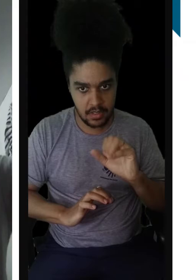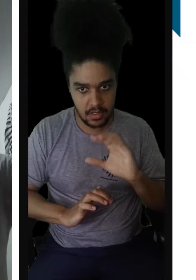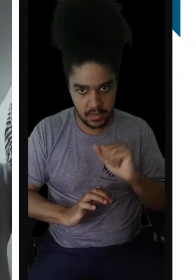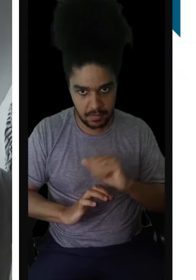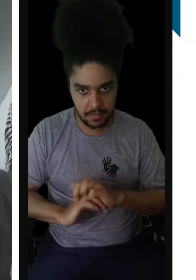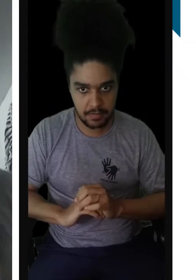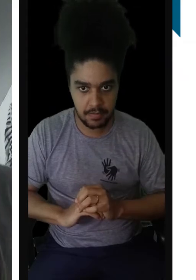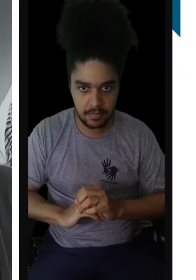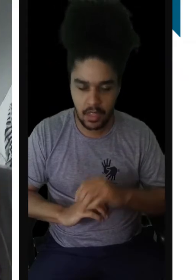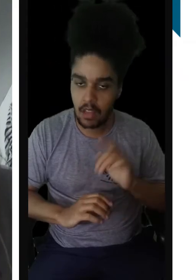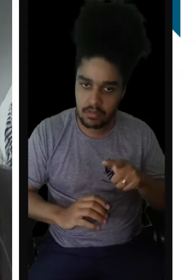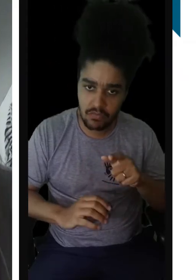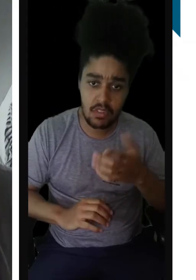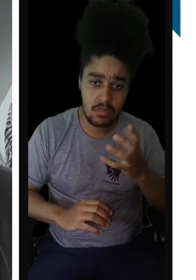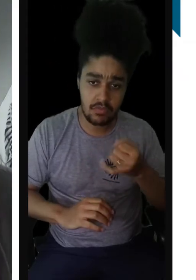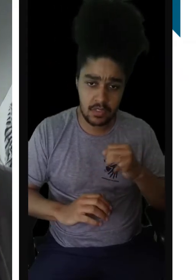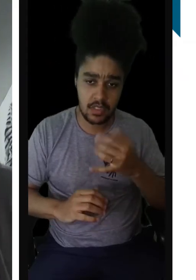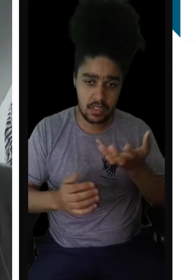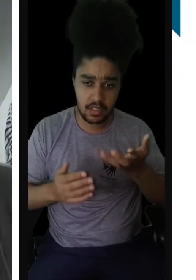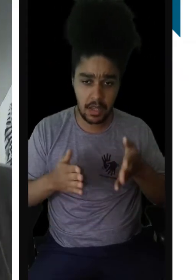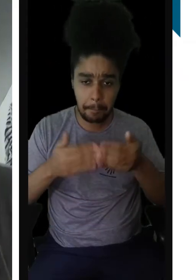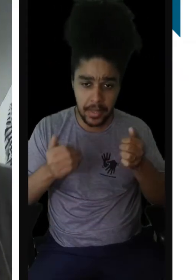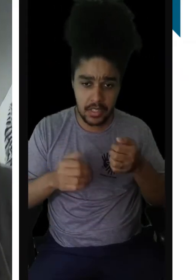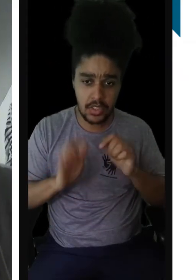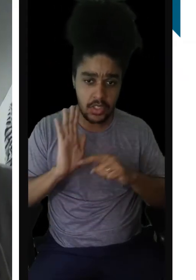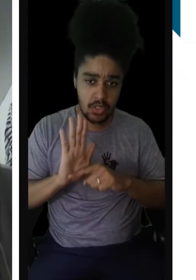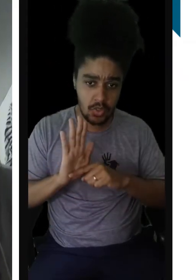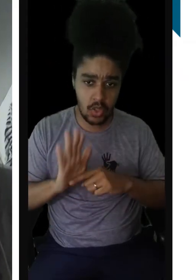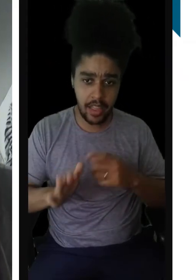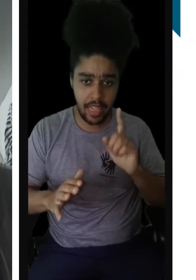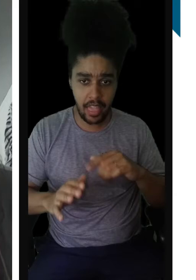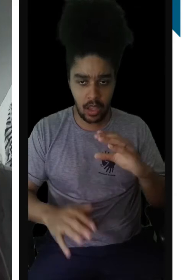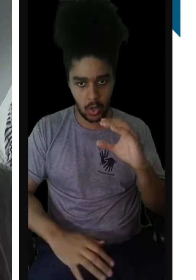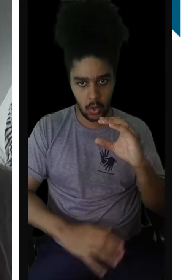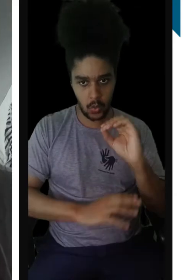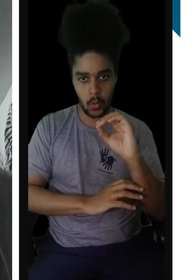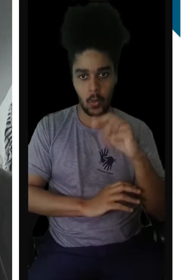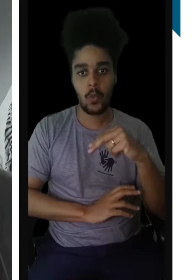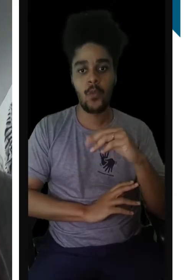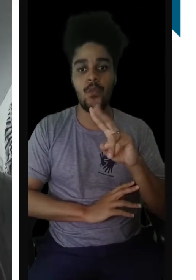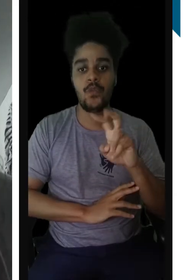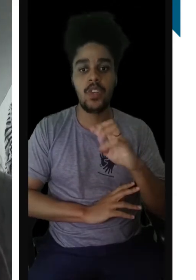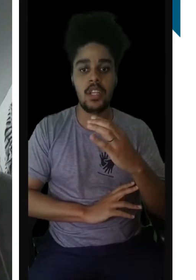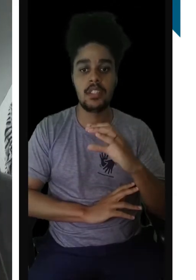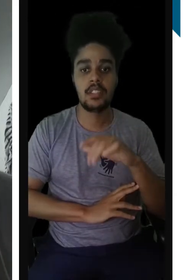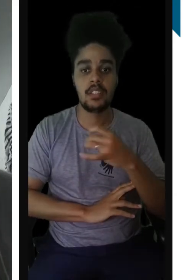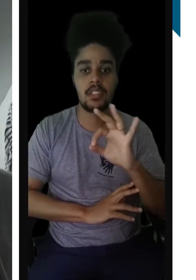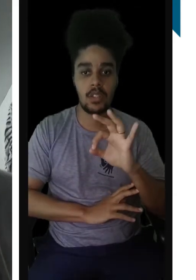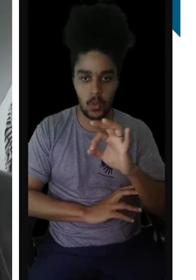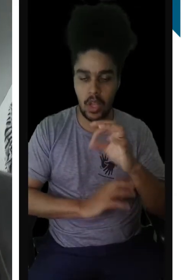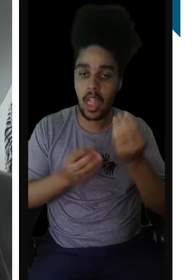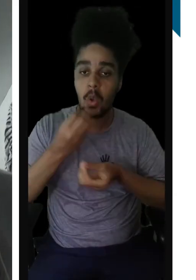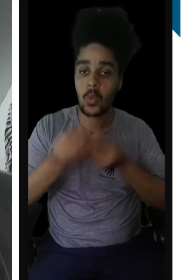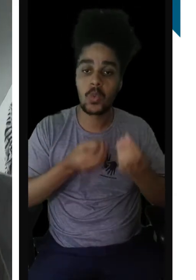pede ajuda lá para os mediadores de física, né? O conceito da convecção. O que é a convecção?